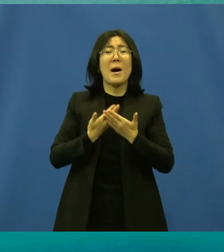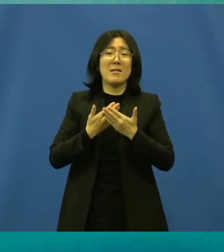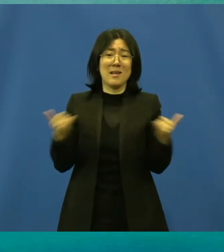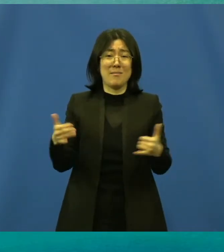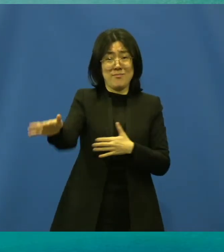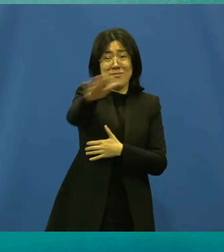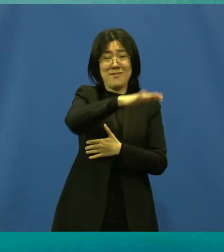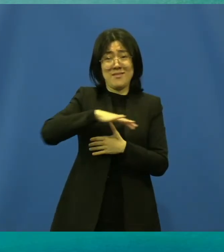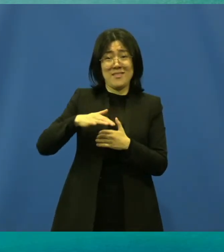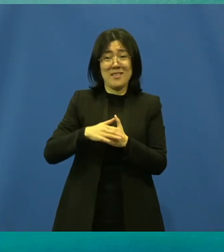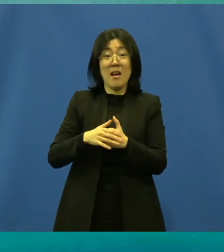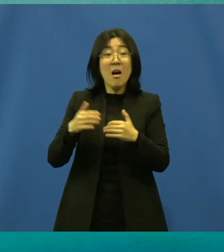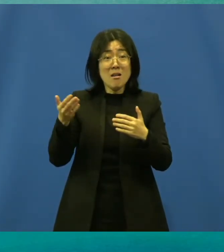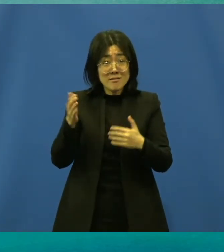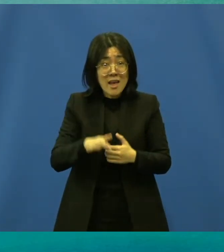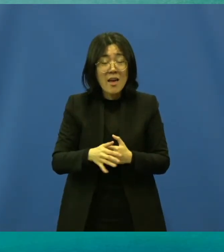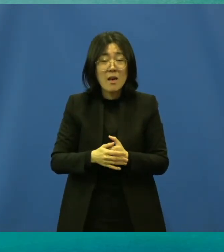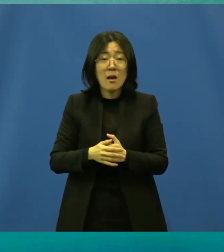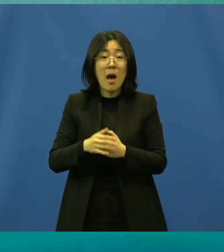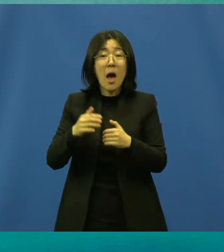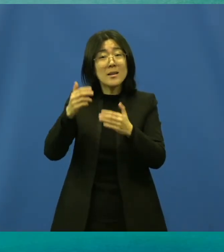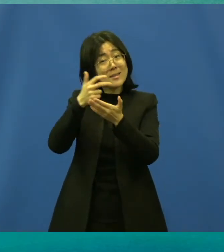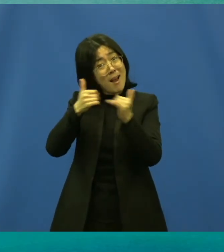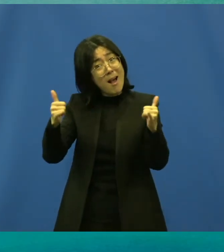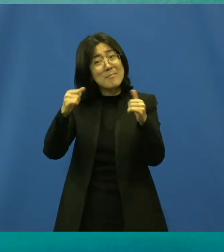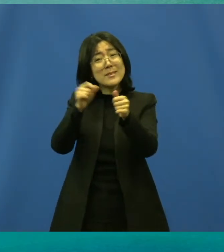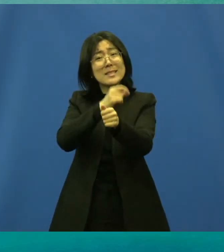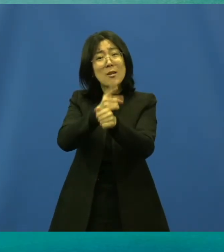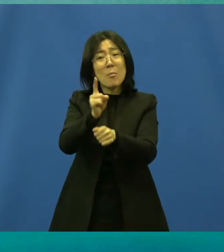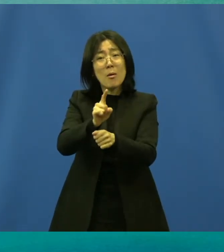그런데 인간은 한사코 땅만 쳐다봅니다.